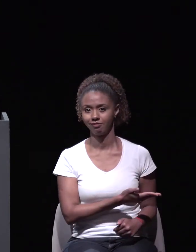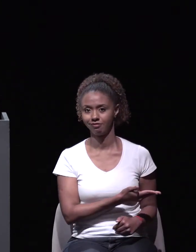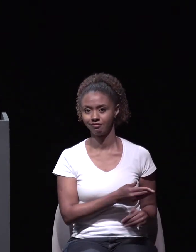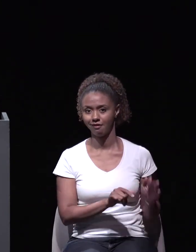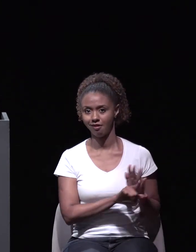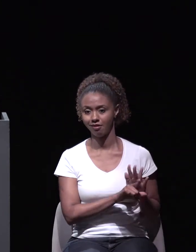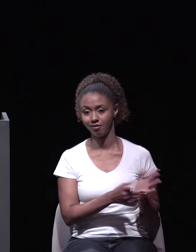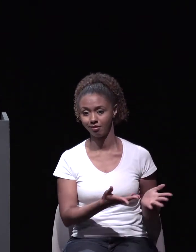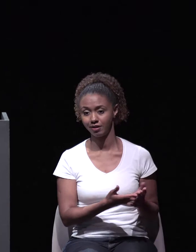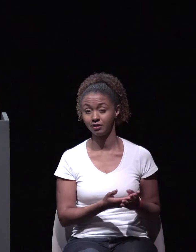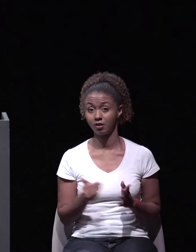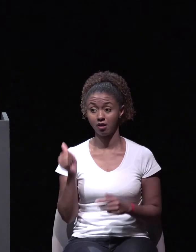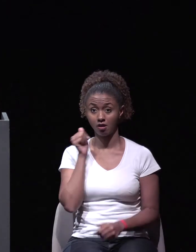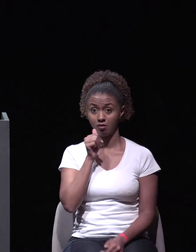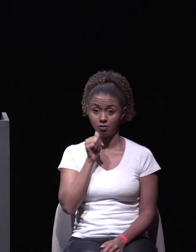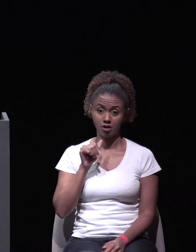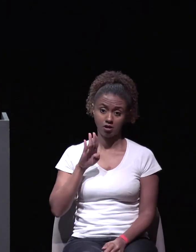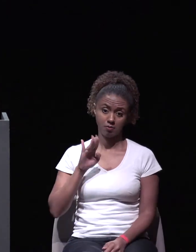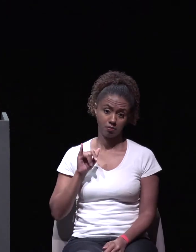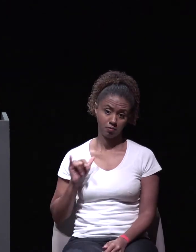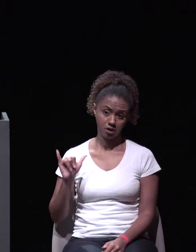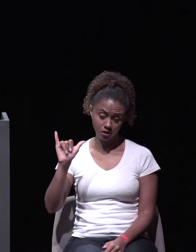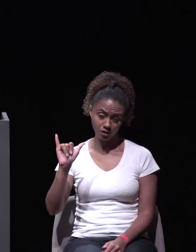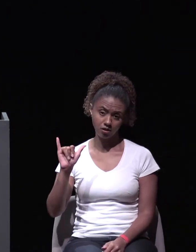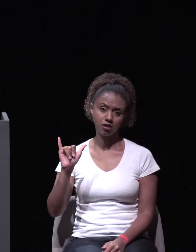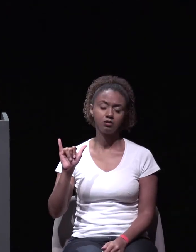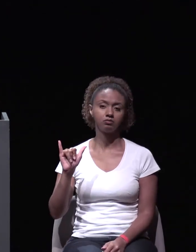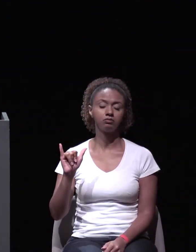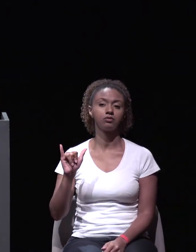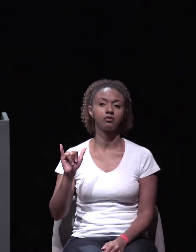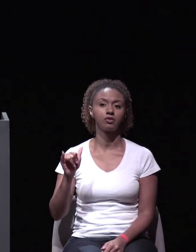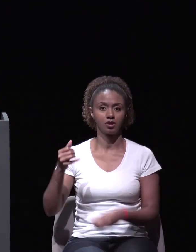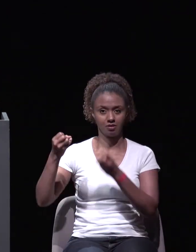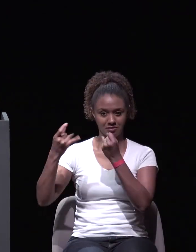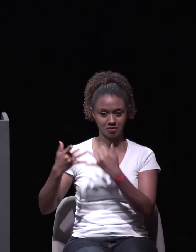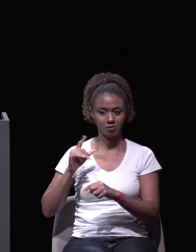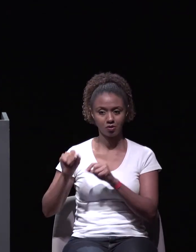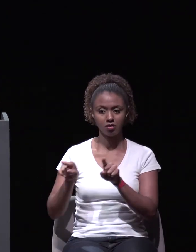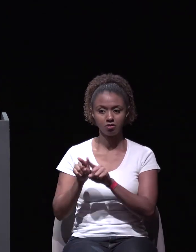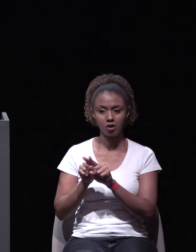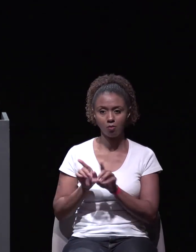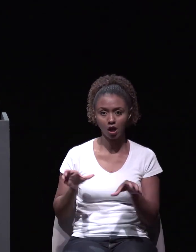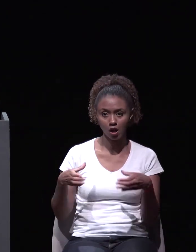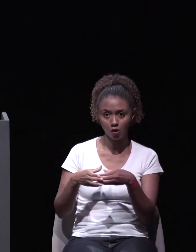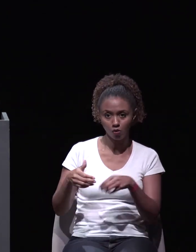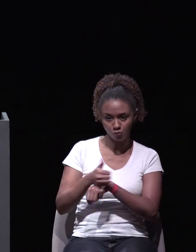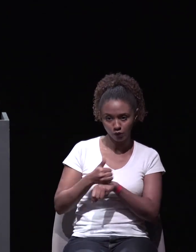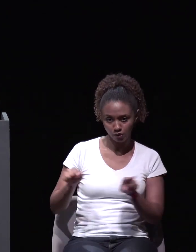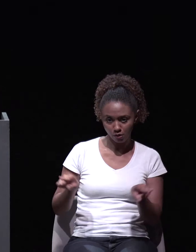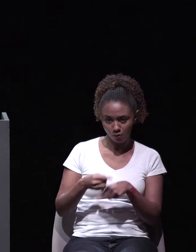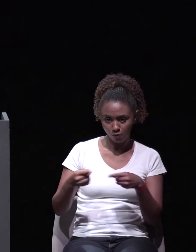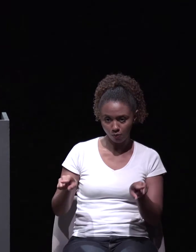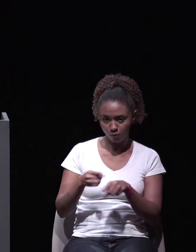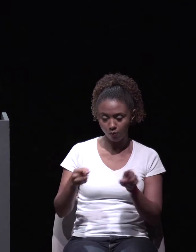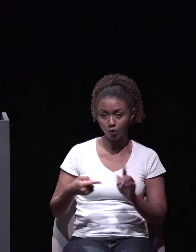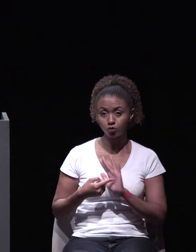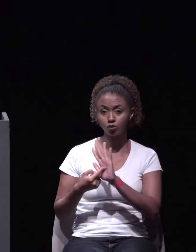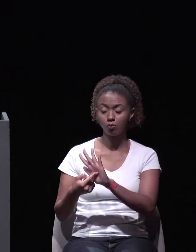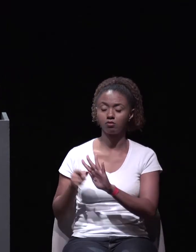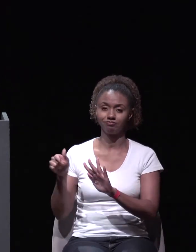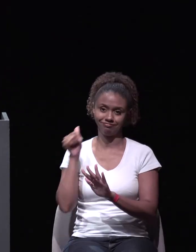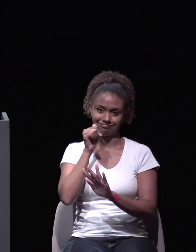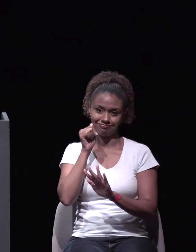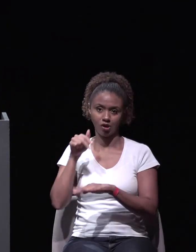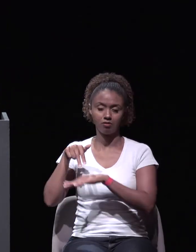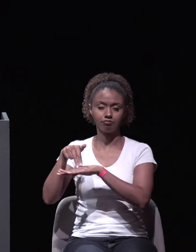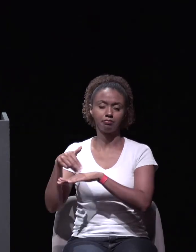ela conta, né, na verdade, os músicos também que estavam com ela nessa primeira apresentação, é que ela canta, e